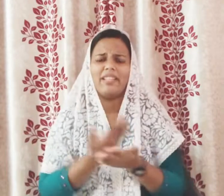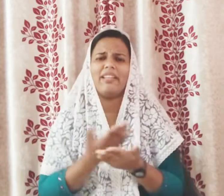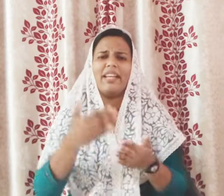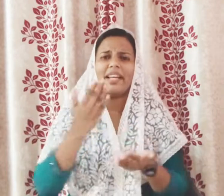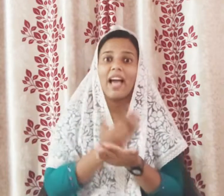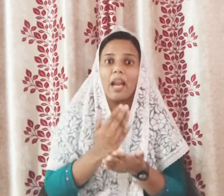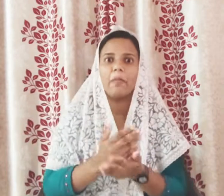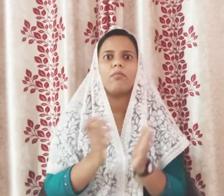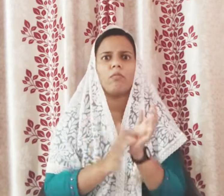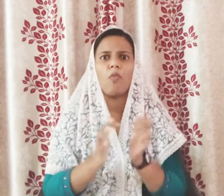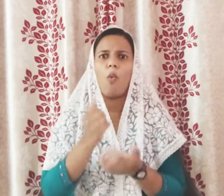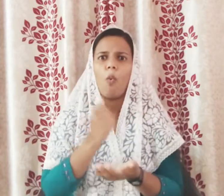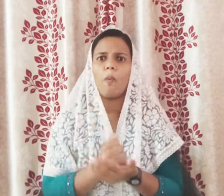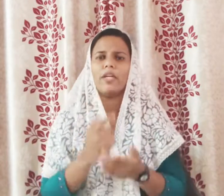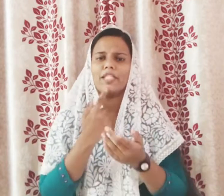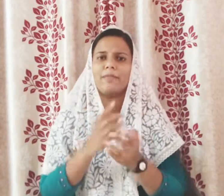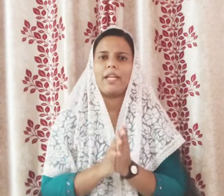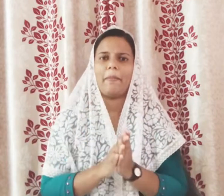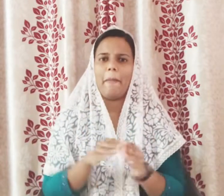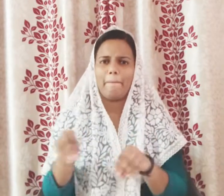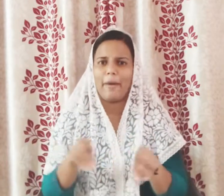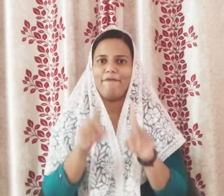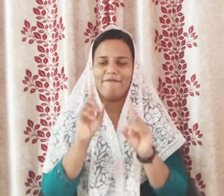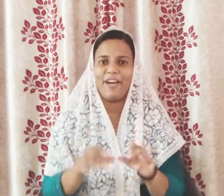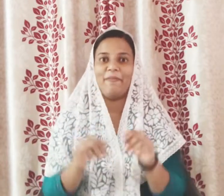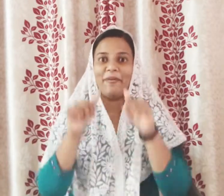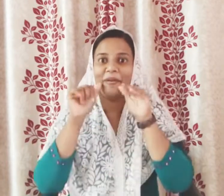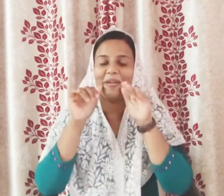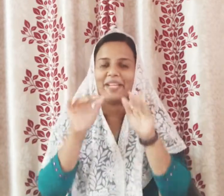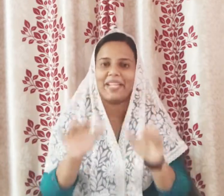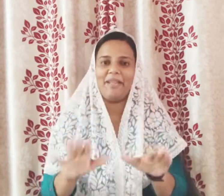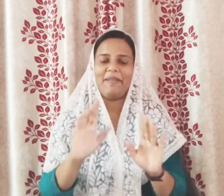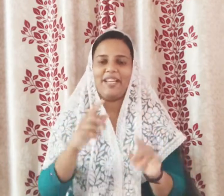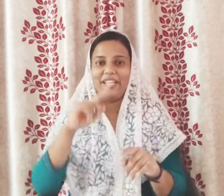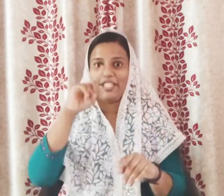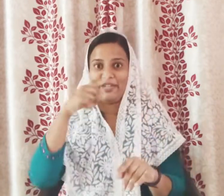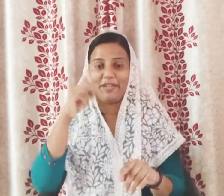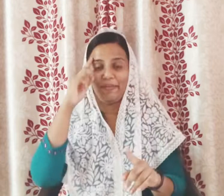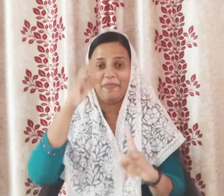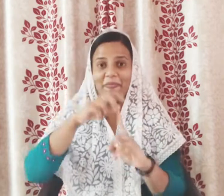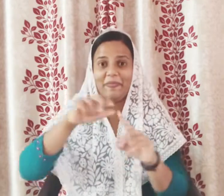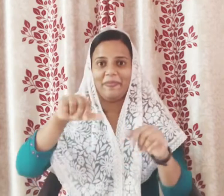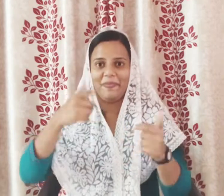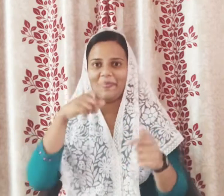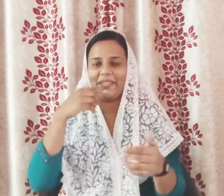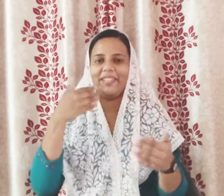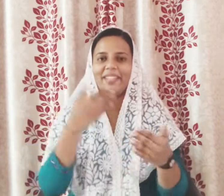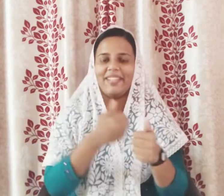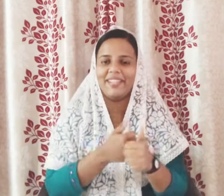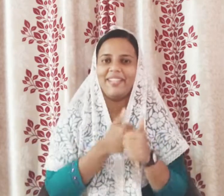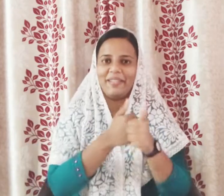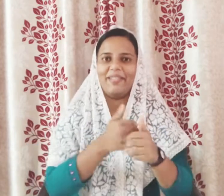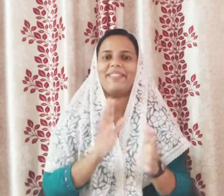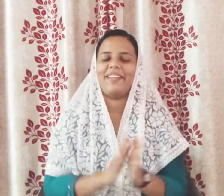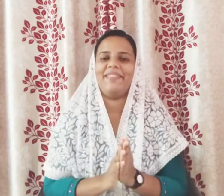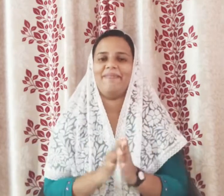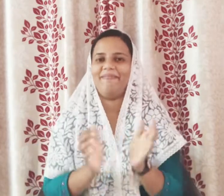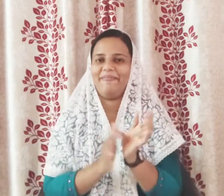ദീസ്? ചോദിച്ചാൽ കർത്താവ് സംസാരിക്കും. മാറ്റുക, അനുഗ്രഹം പ്രകടമായ ജയകരമായ ക്രിസ്തീയ ജീവിതം നയിക്കുക. കർത്താവ്